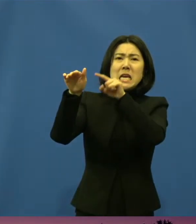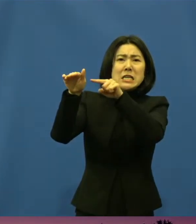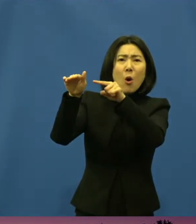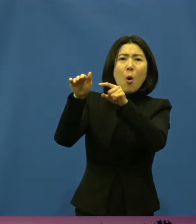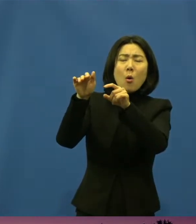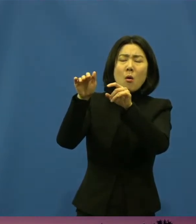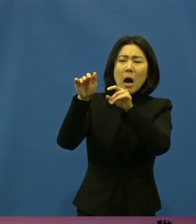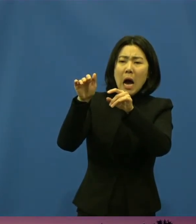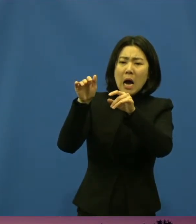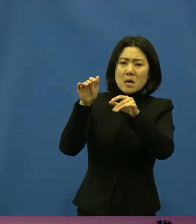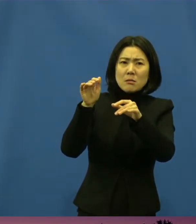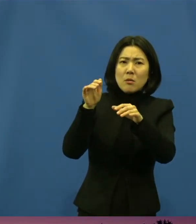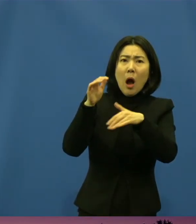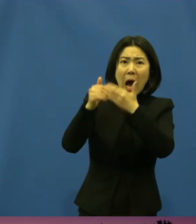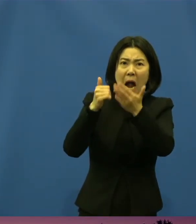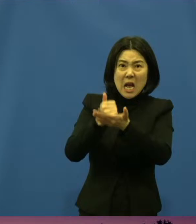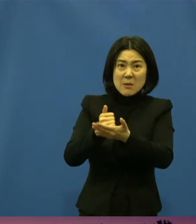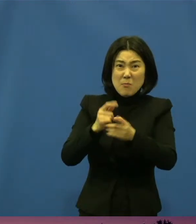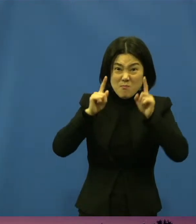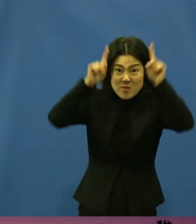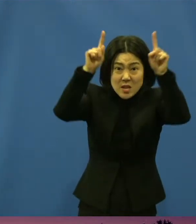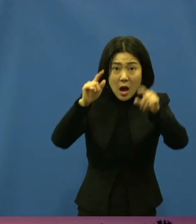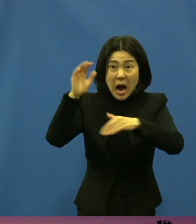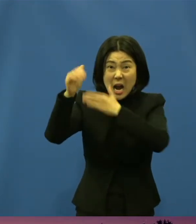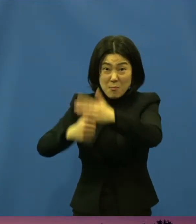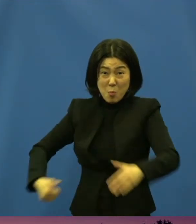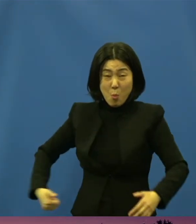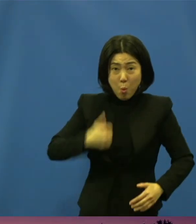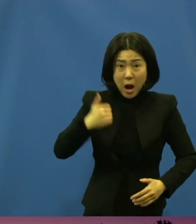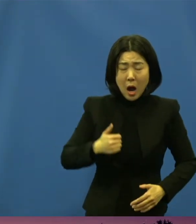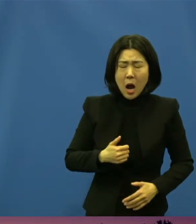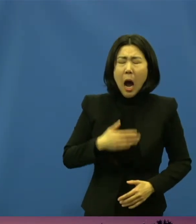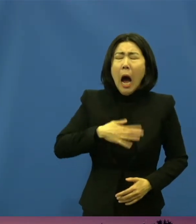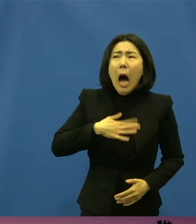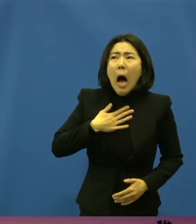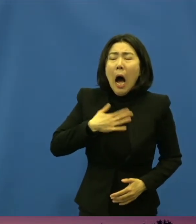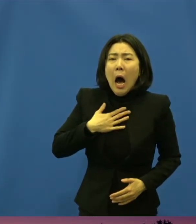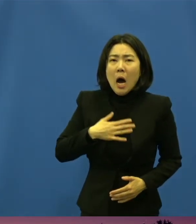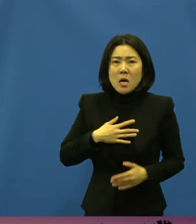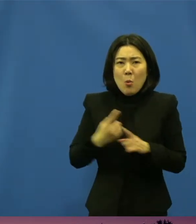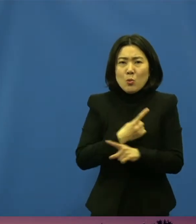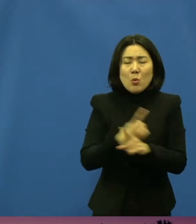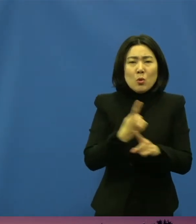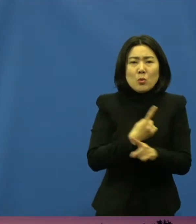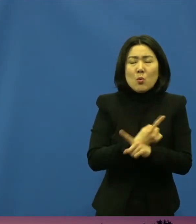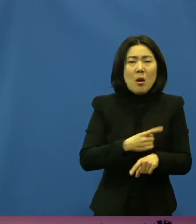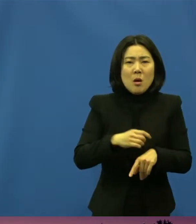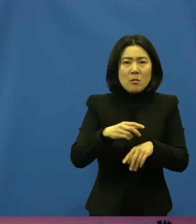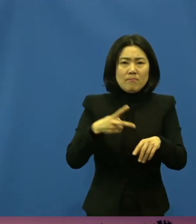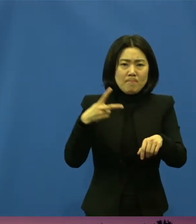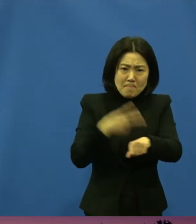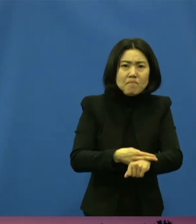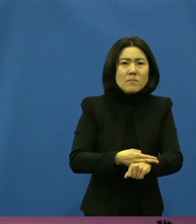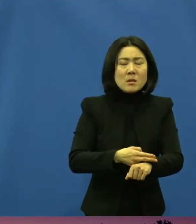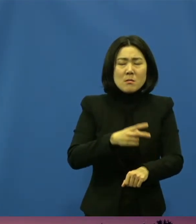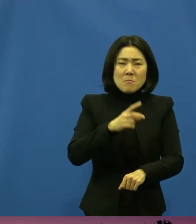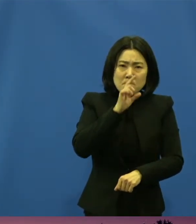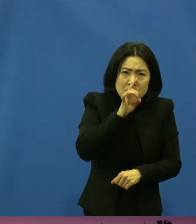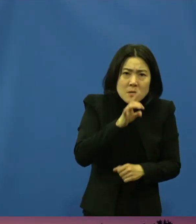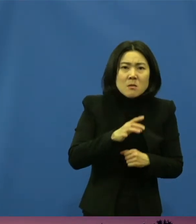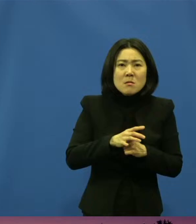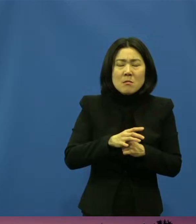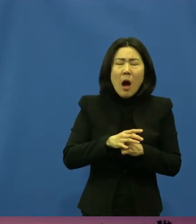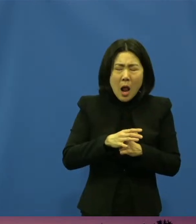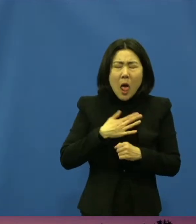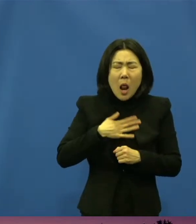그 시대의 지도자들이 무너졌으니까 다 뭐 말할 것도 없는 거죠. 요즘 사실 우리 목사님들의 설교도 메시지가 선명하지